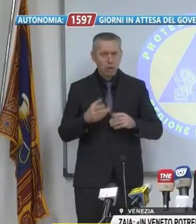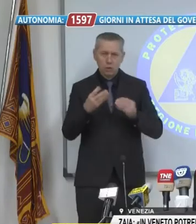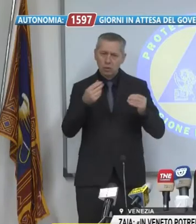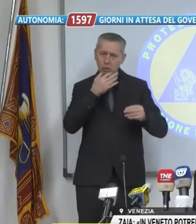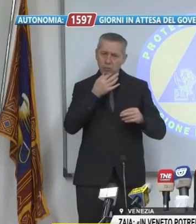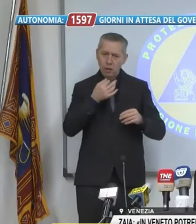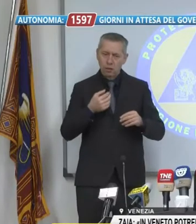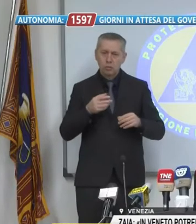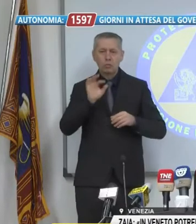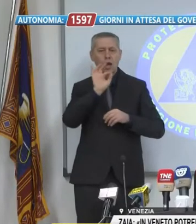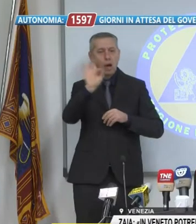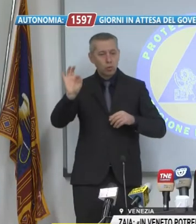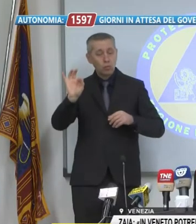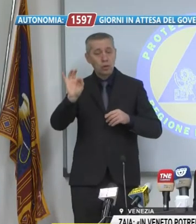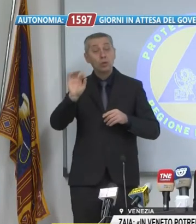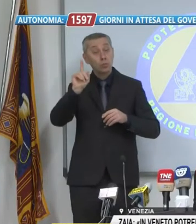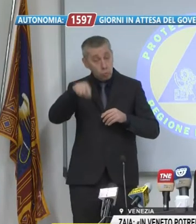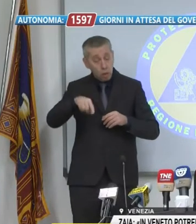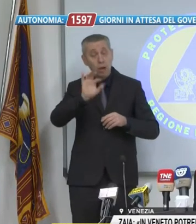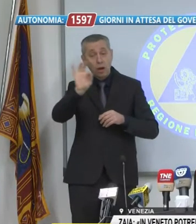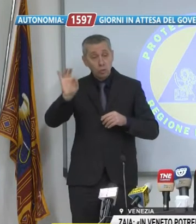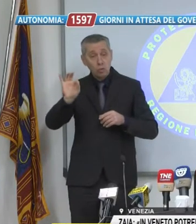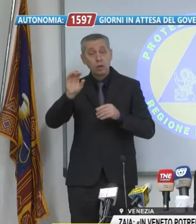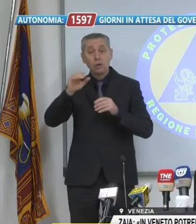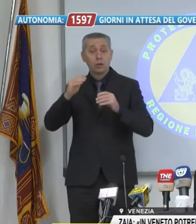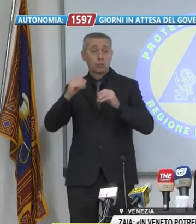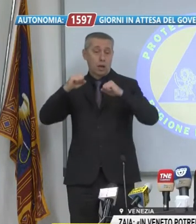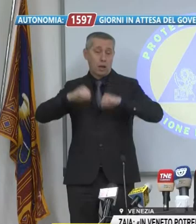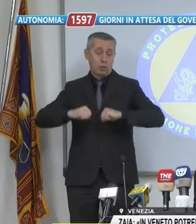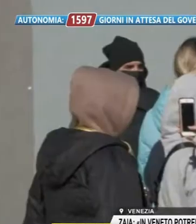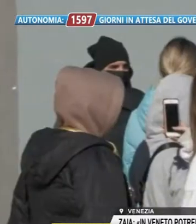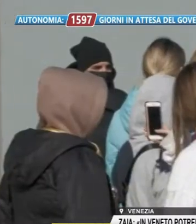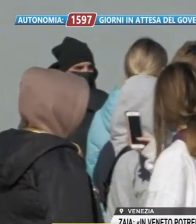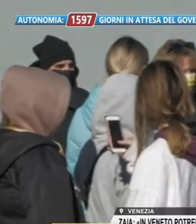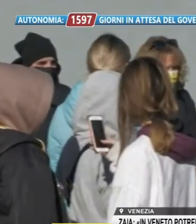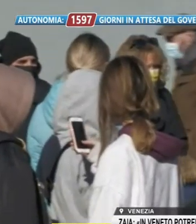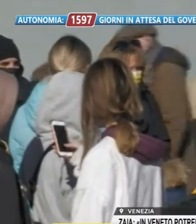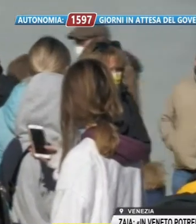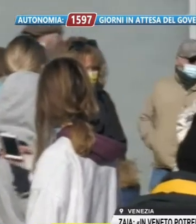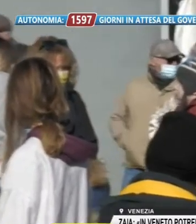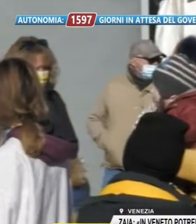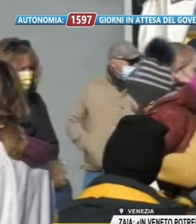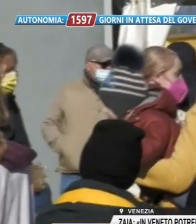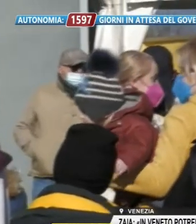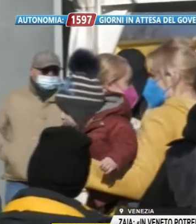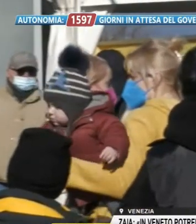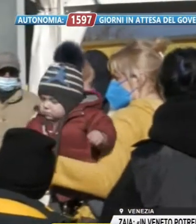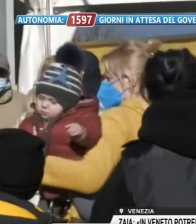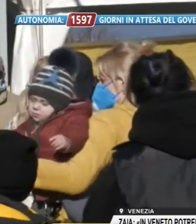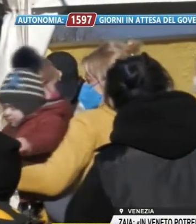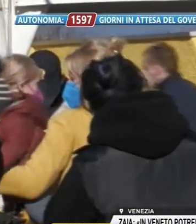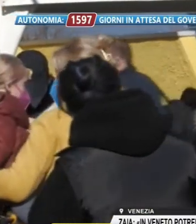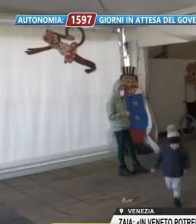c'è anche chi vive nelle case popolari e si dichiara disponibile ad accogliere. La solidarietà dei veneti si sta dimostrando anche attraverso